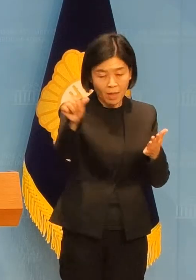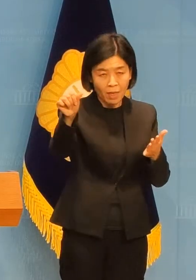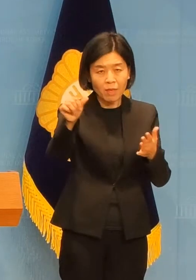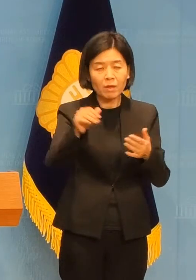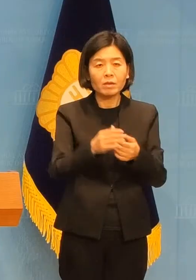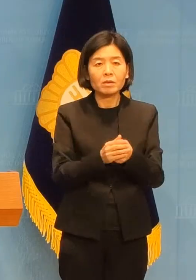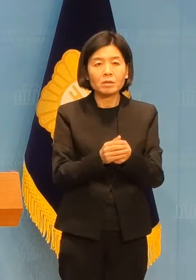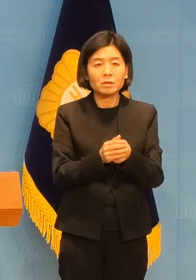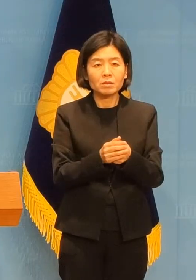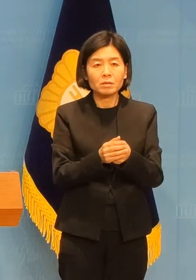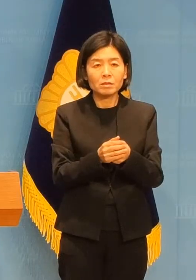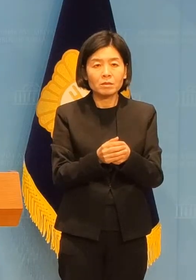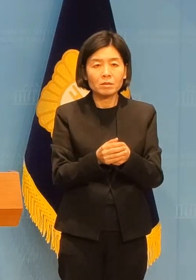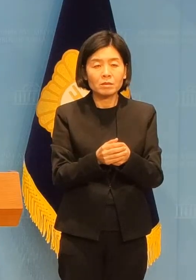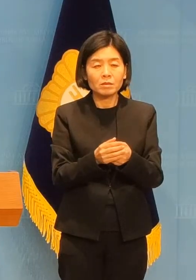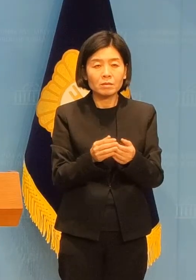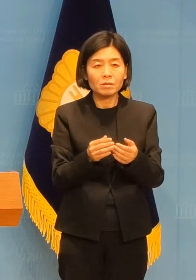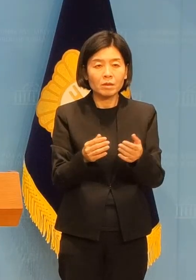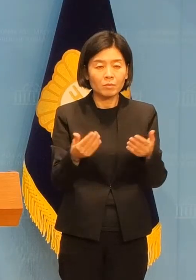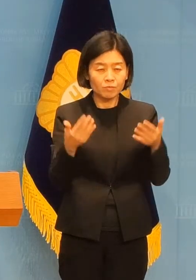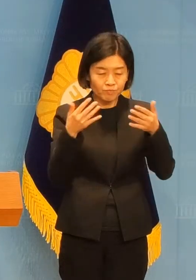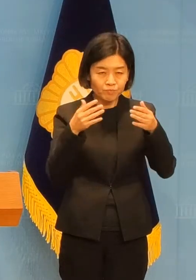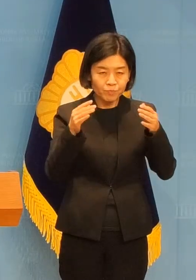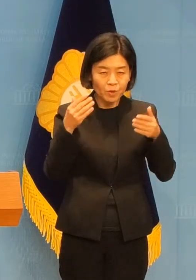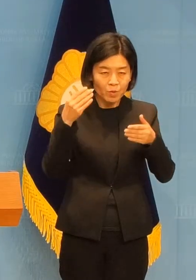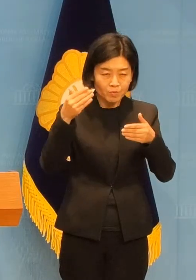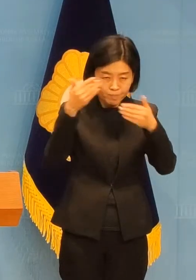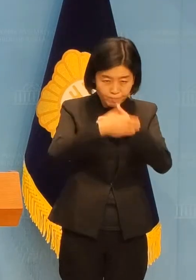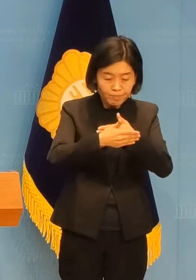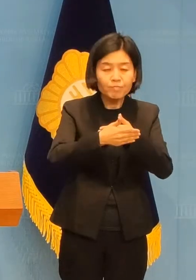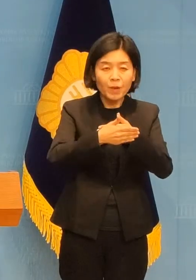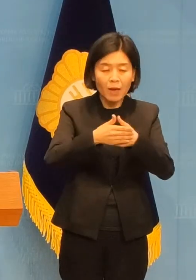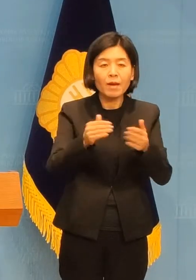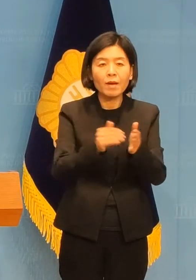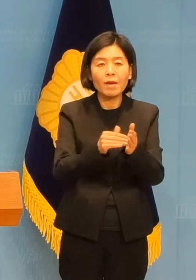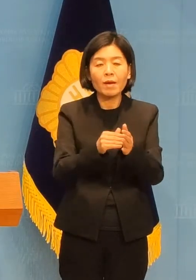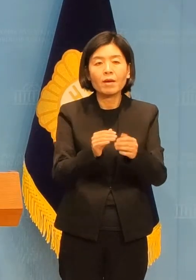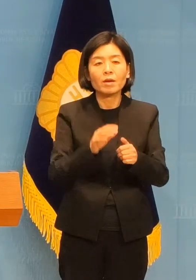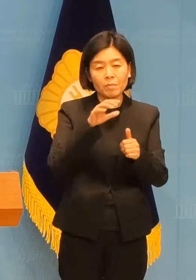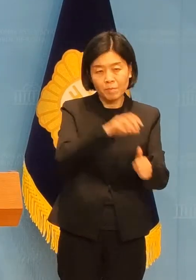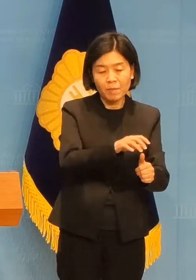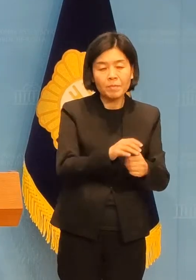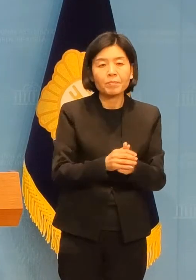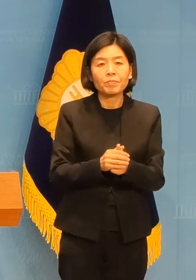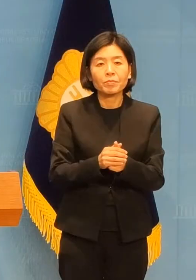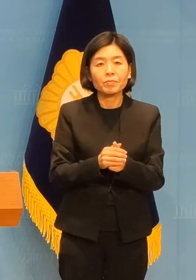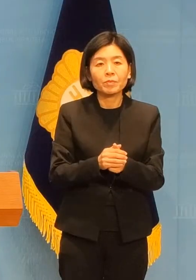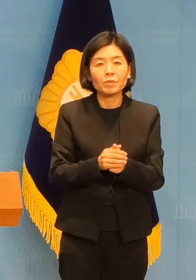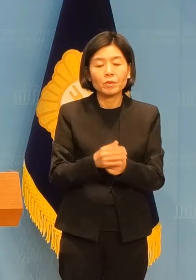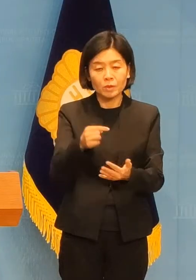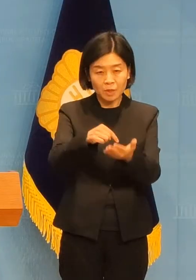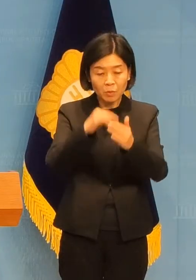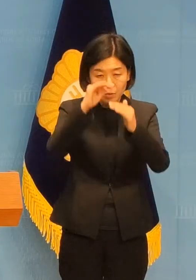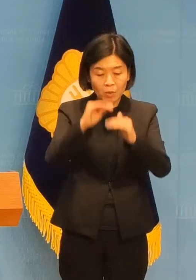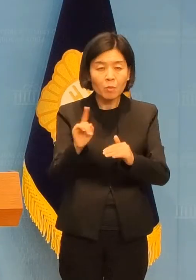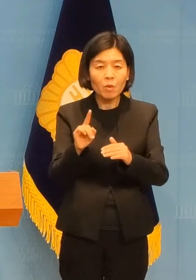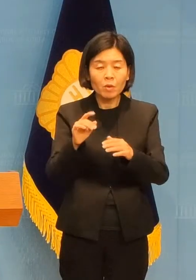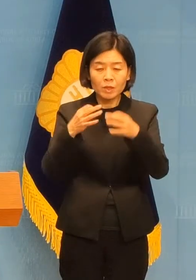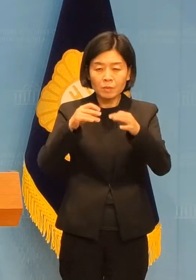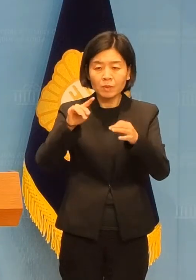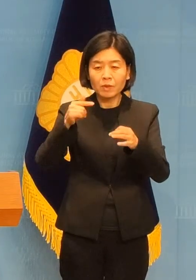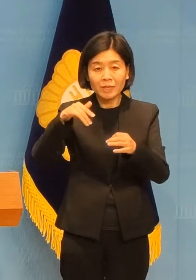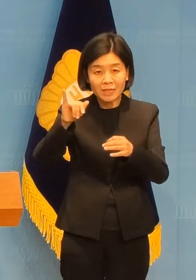블라인드 등 제재되었습니다. 온라인 부문 주요 제보 이슈로는 김현지 부속실장